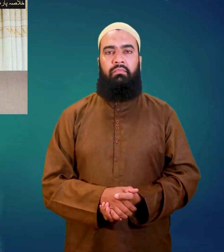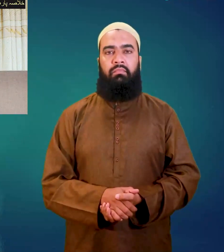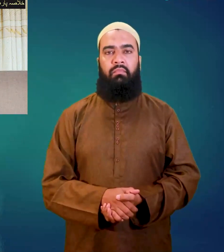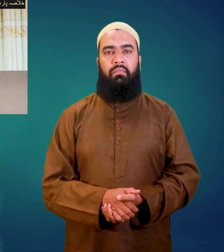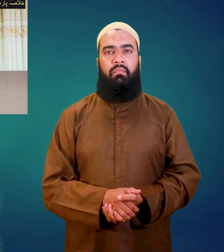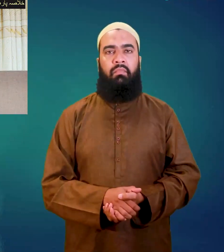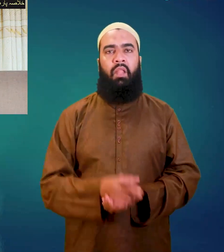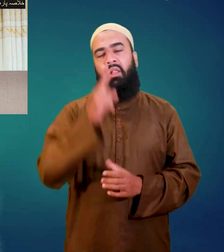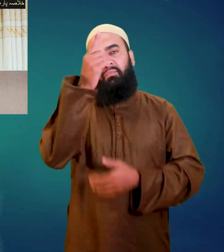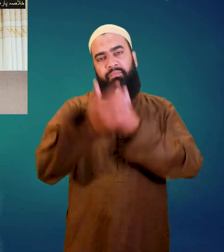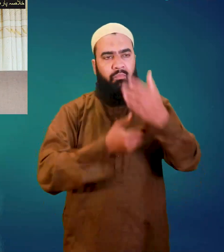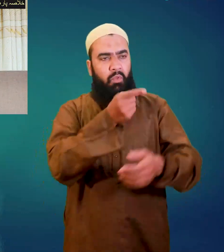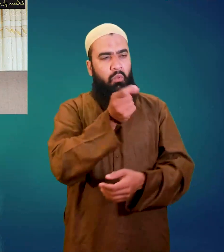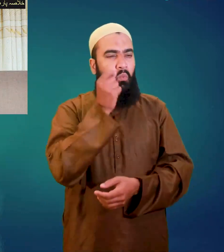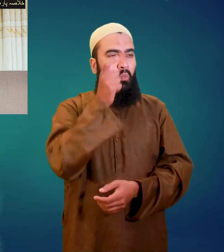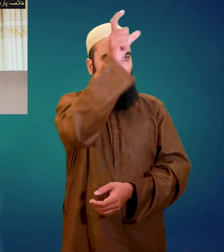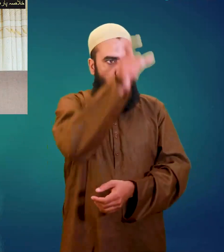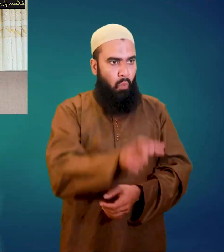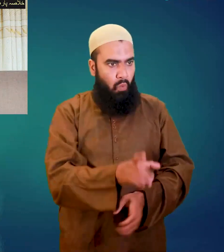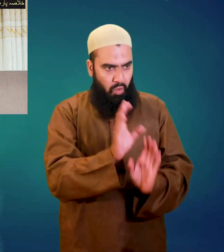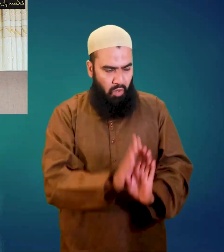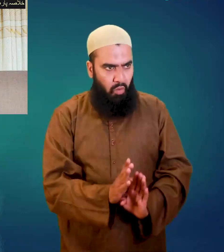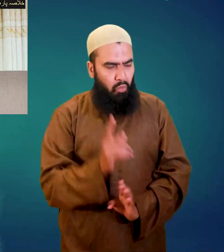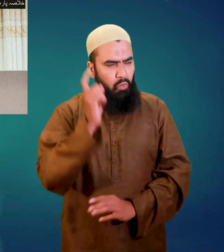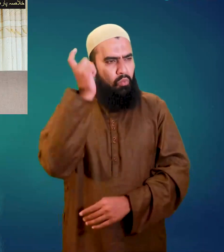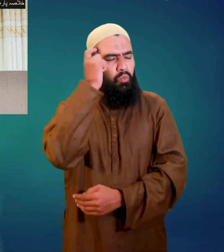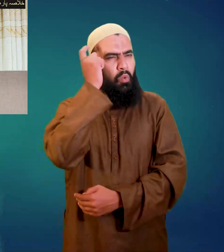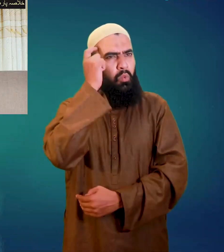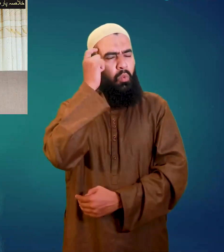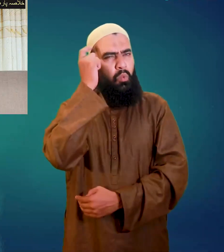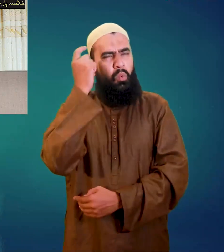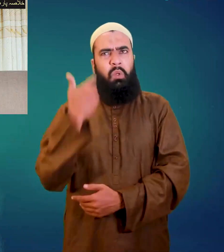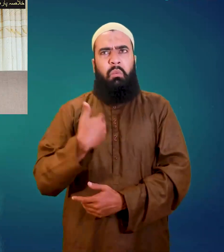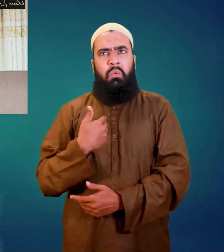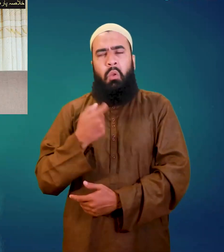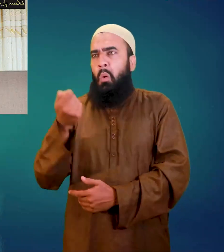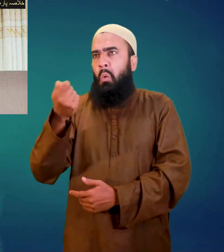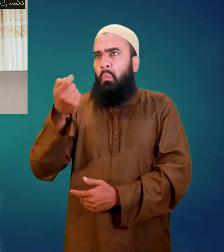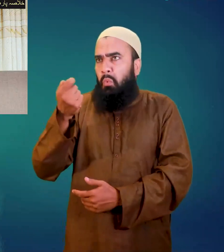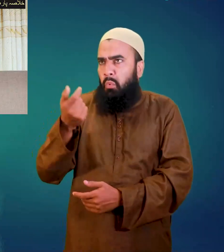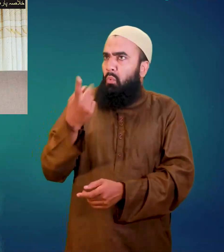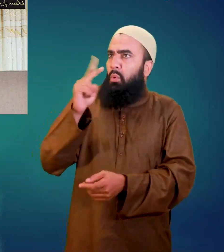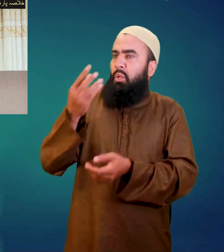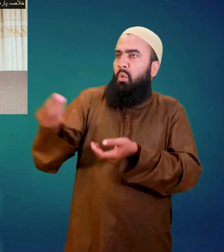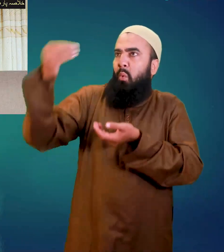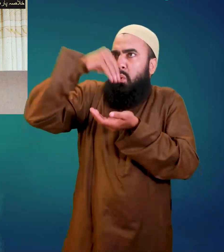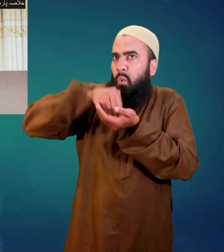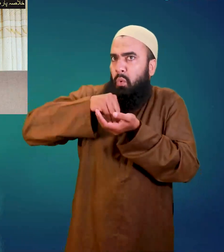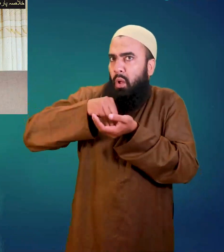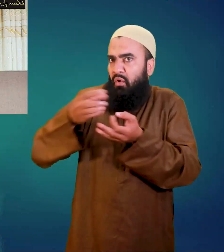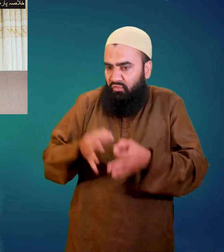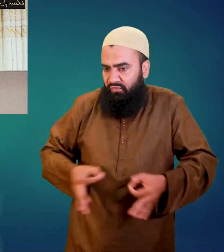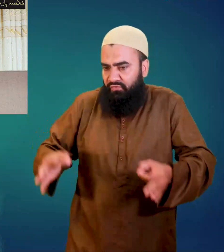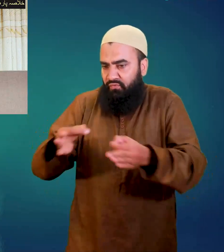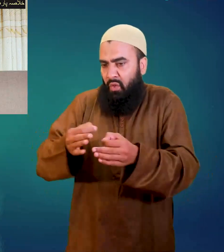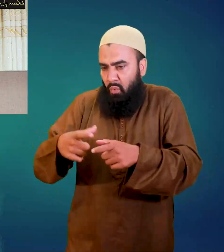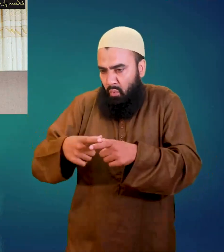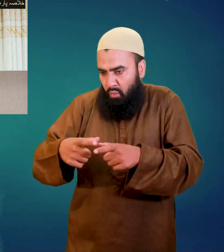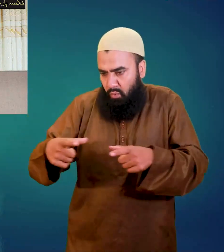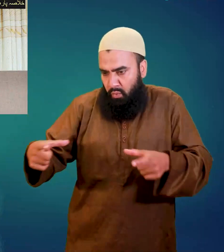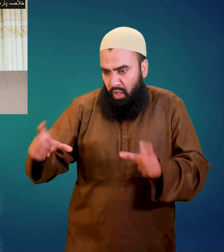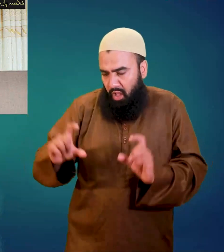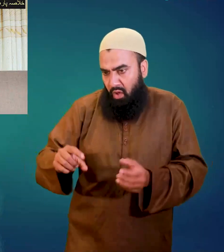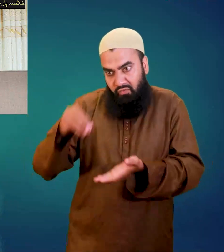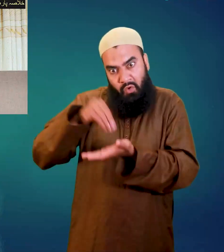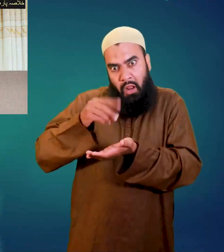کیا وہ یہ خیال کرتے ہیں کہ ہم جو ان کو مال اور اولاد دیے جا رہے ہیں اس سے انہیں